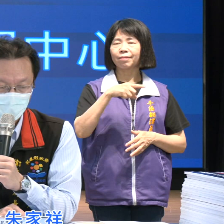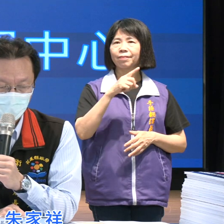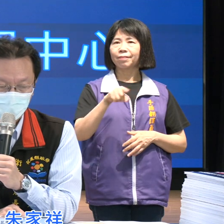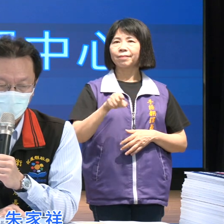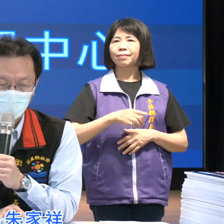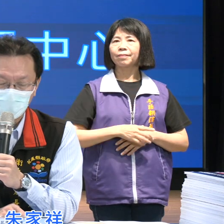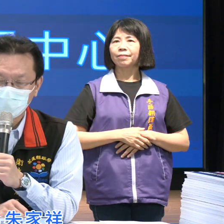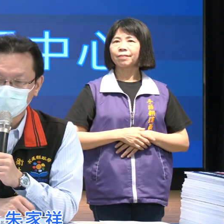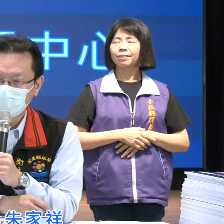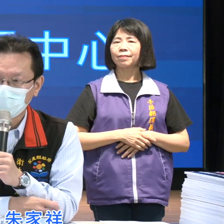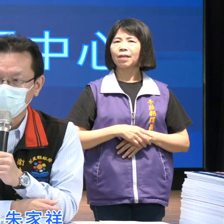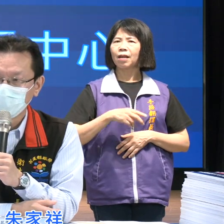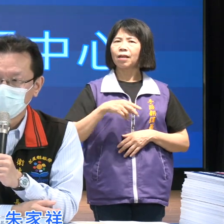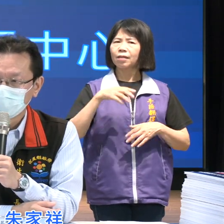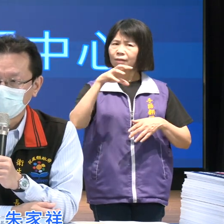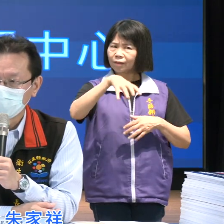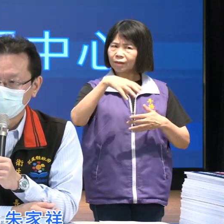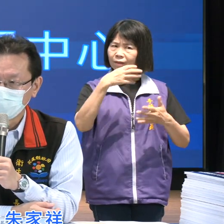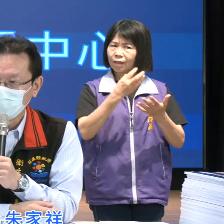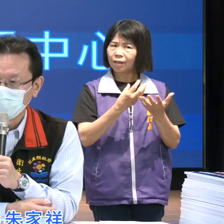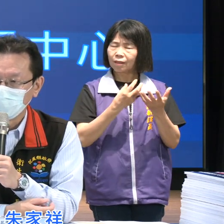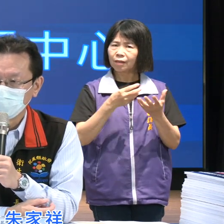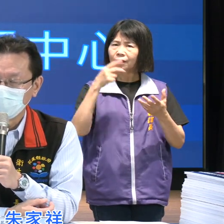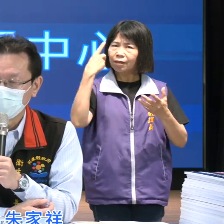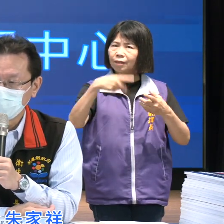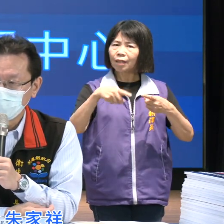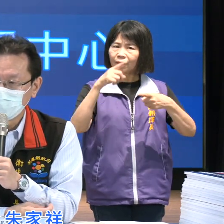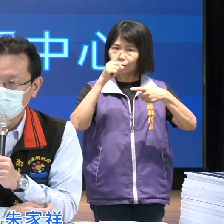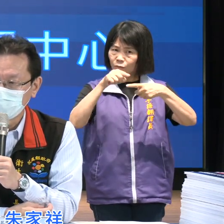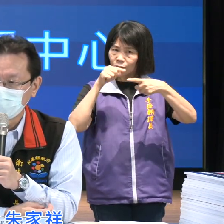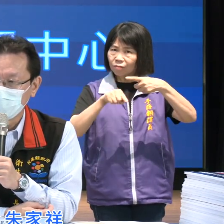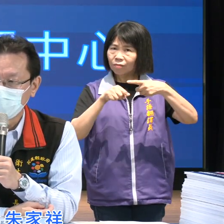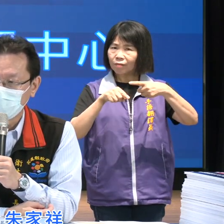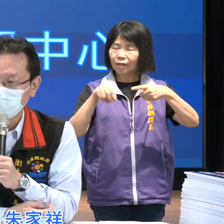哈，那298人再除以我们的